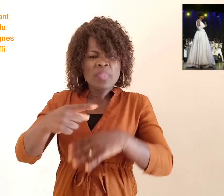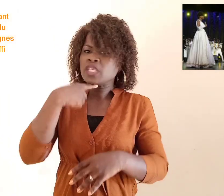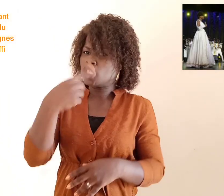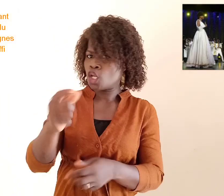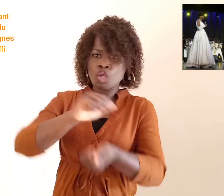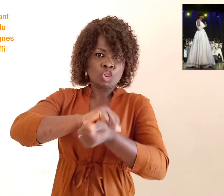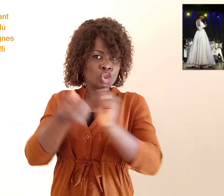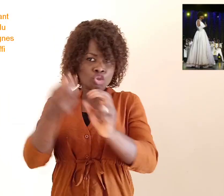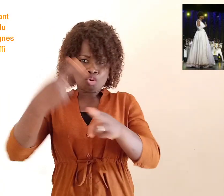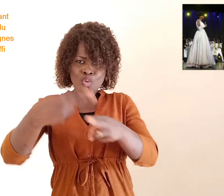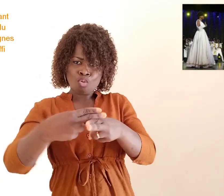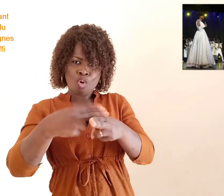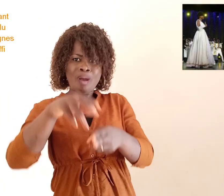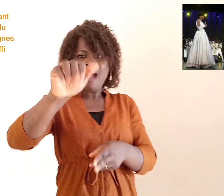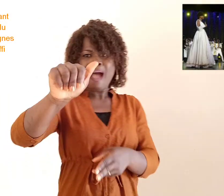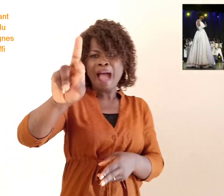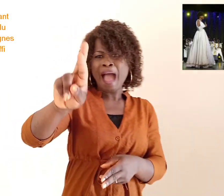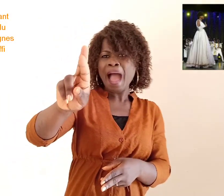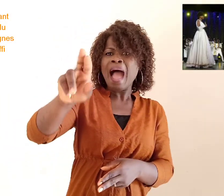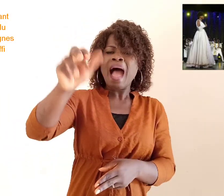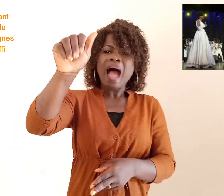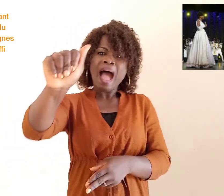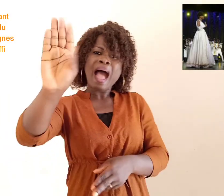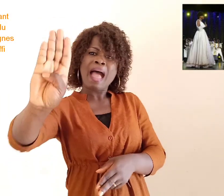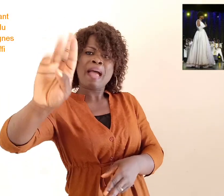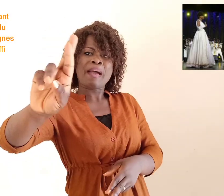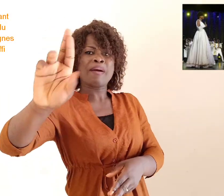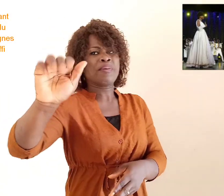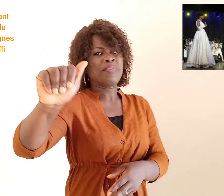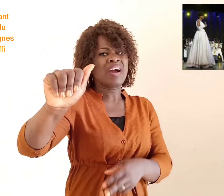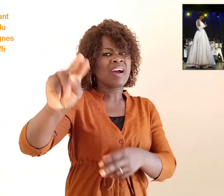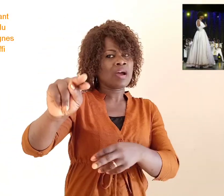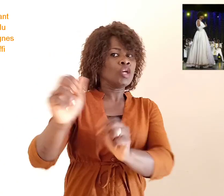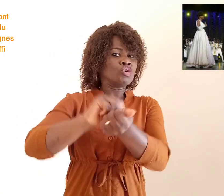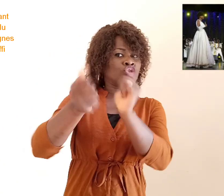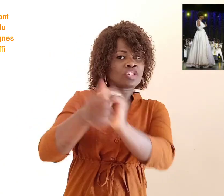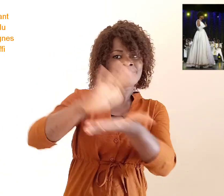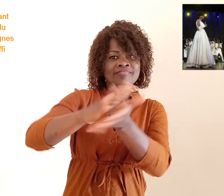désormais tu ne seras plus Abraham, mais désormais je change ton nom en Abraham.